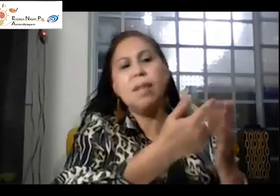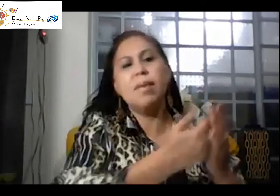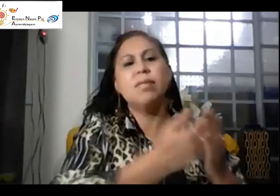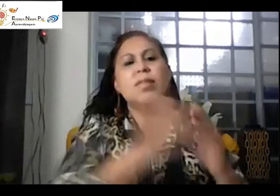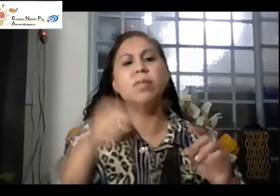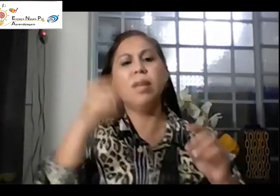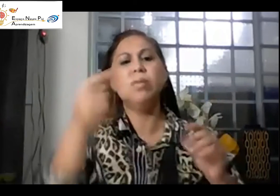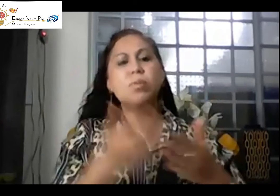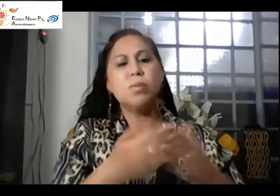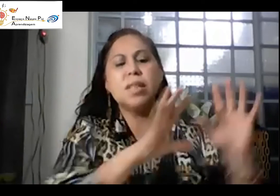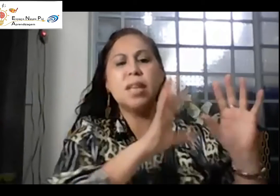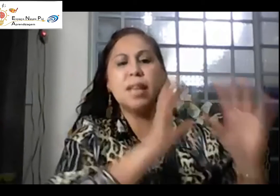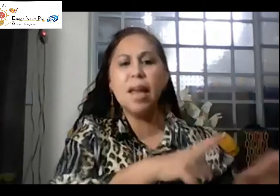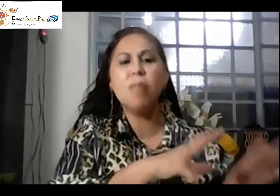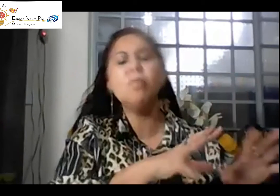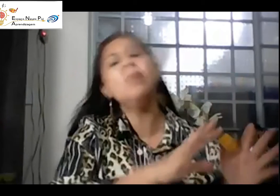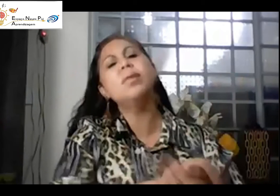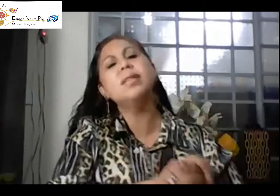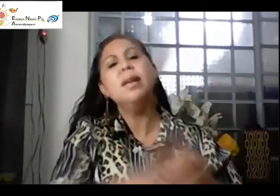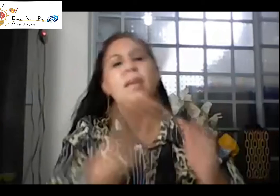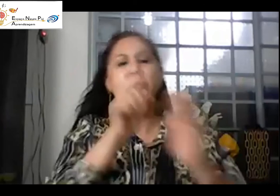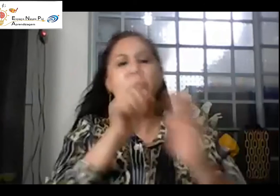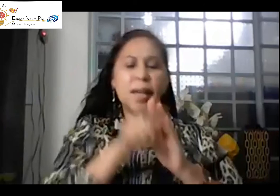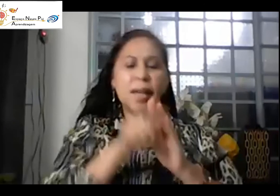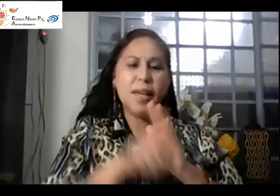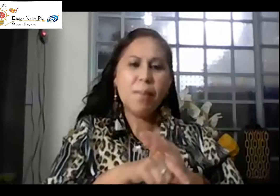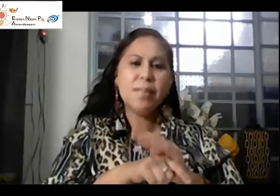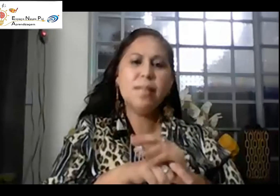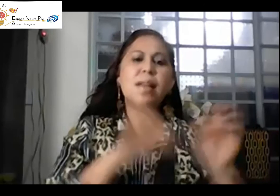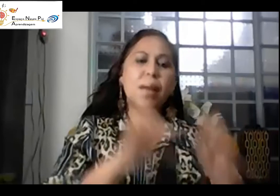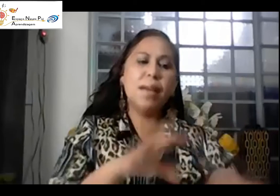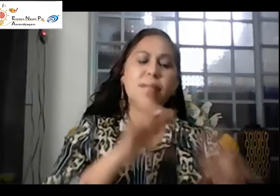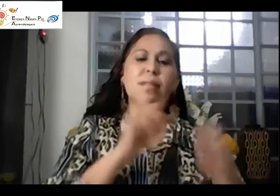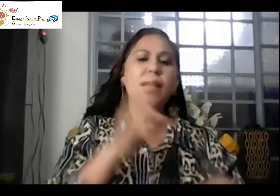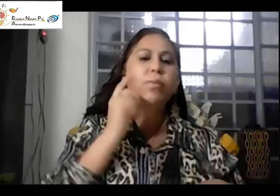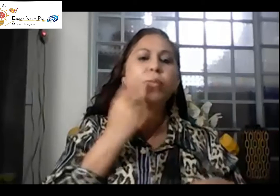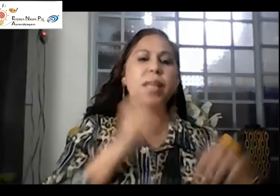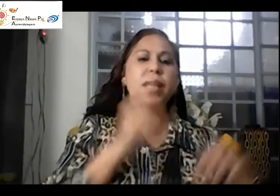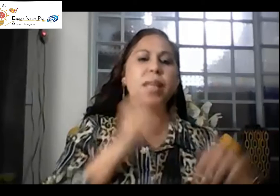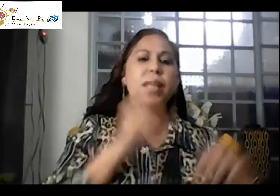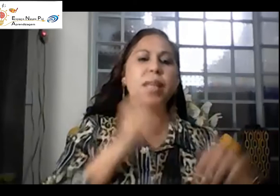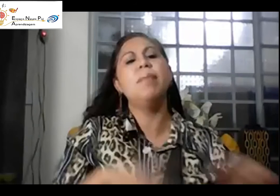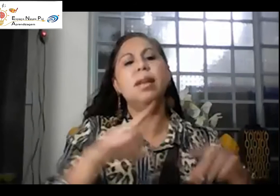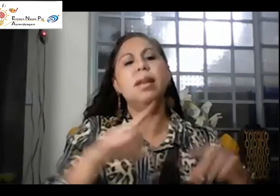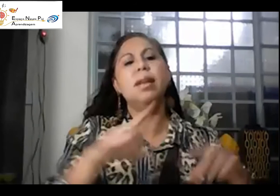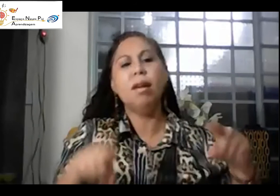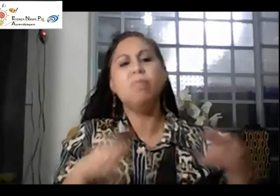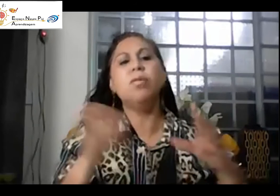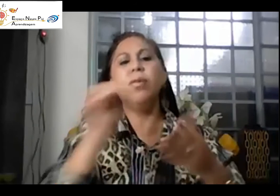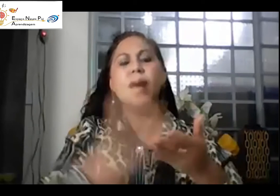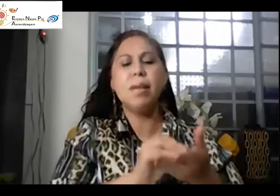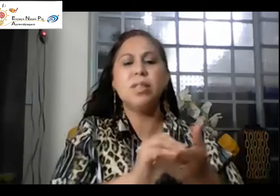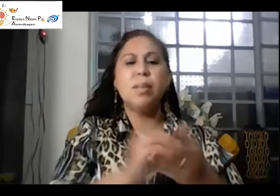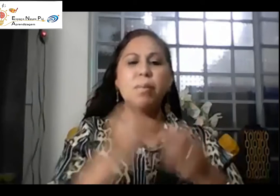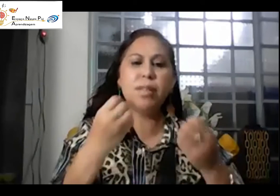A gente vai estudar em outro curso, mas já está lá alguma coisa para quem quer pesquisar, para quem ensina surdo pequenininho, lá tem material, eu vou